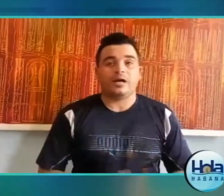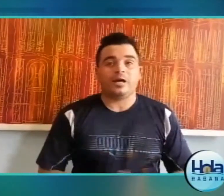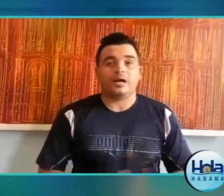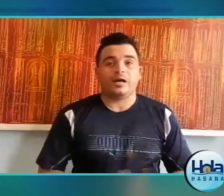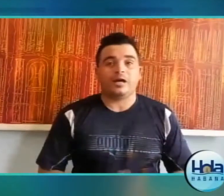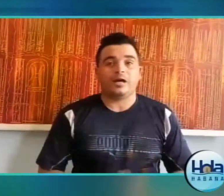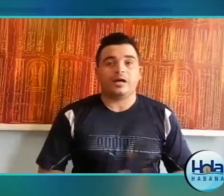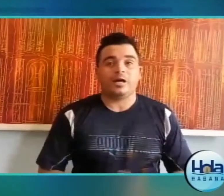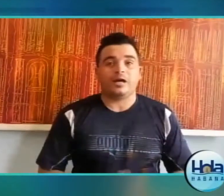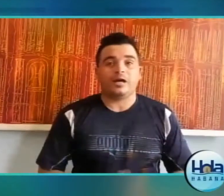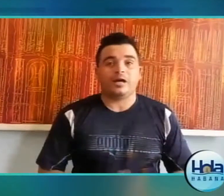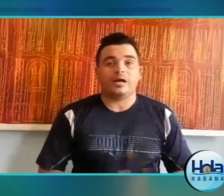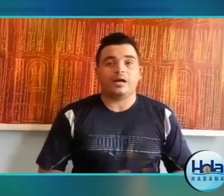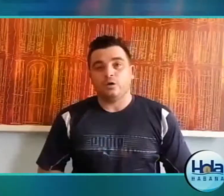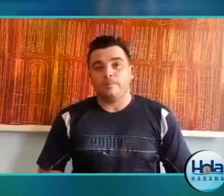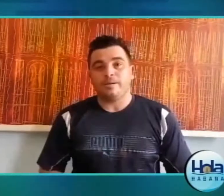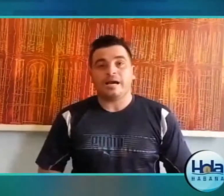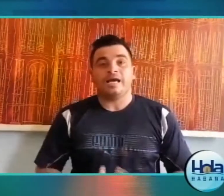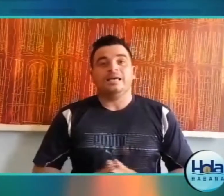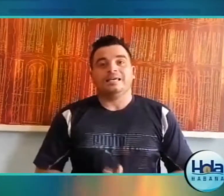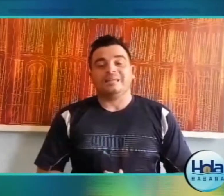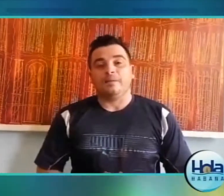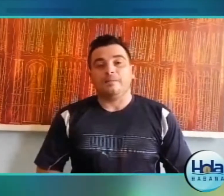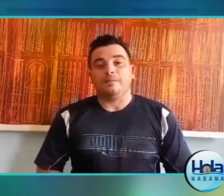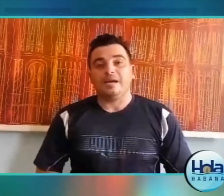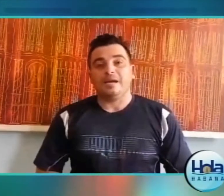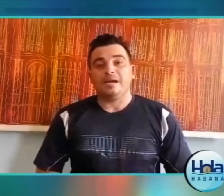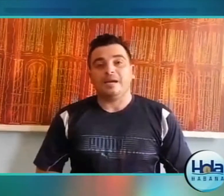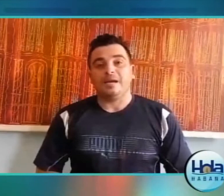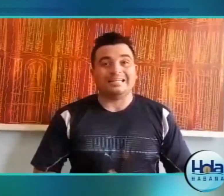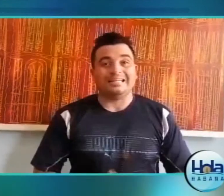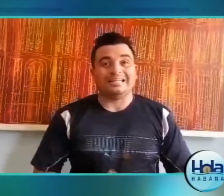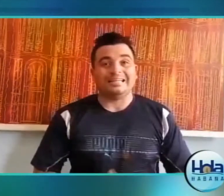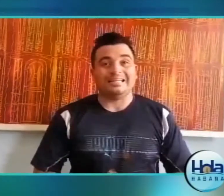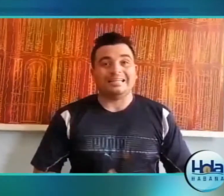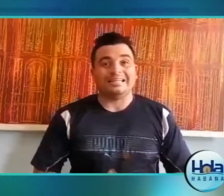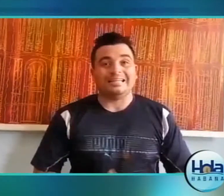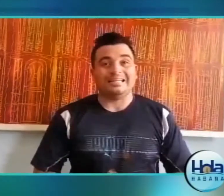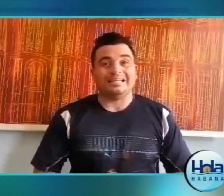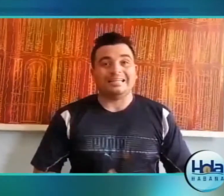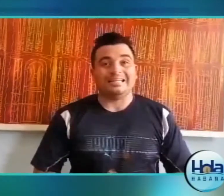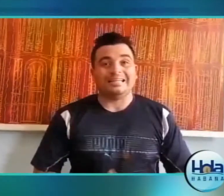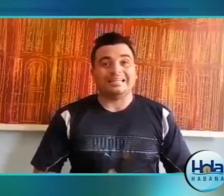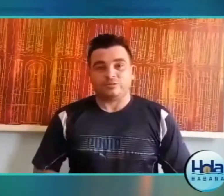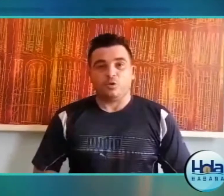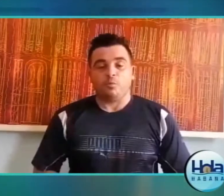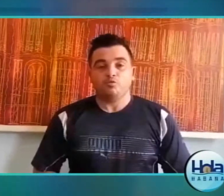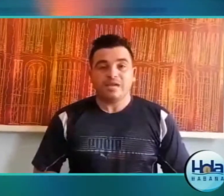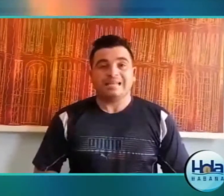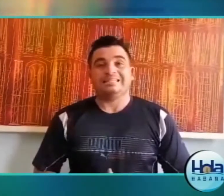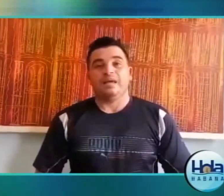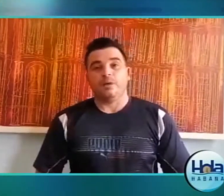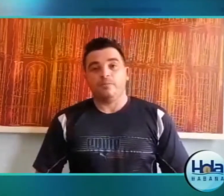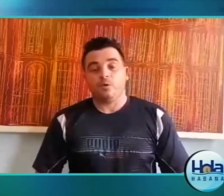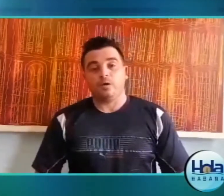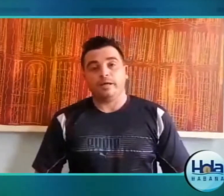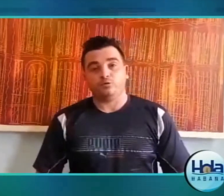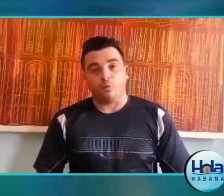violando los principios de la Carta Olímpica y también esto atentaría contra el prestigio de la Confederación Mundial de Béisbol y